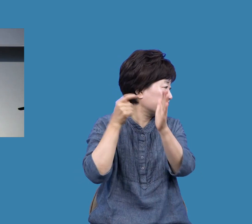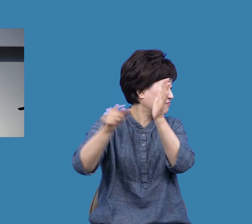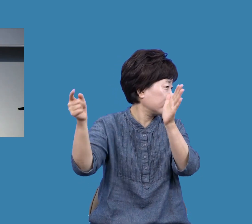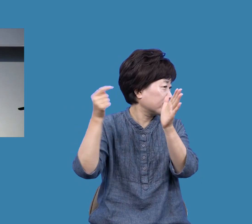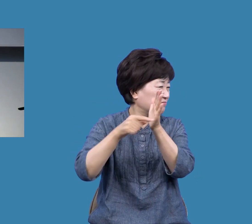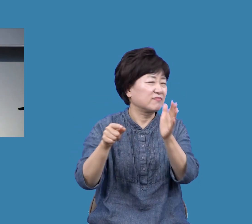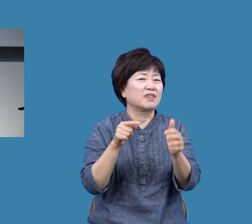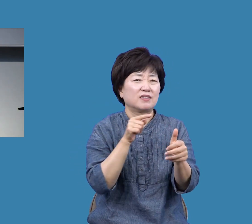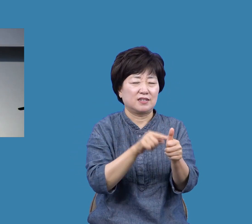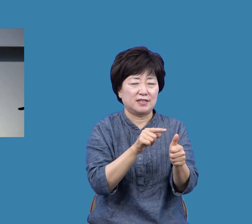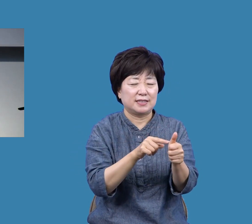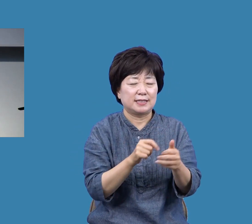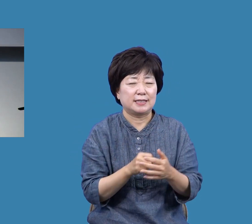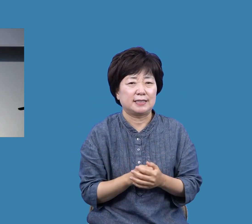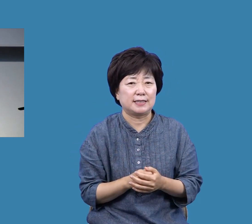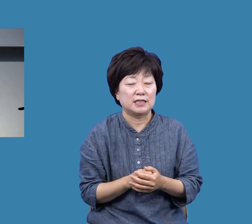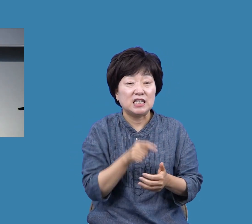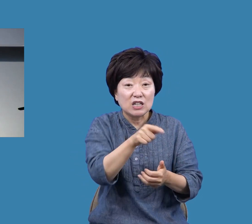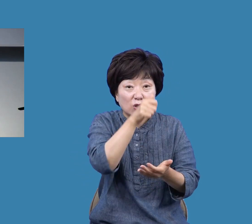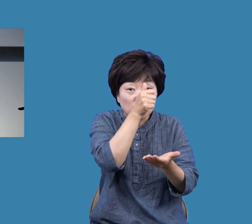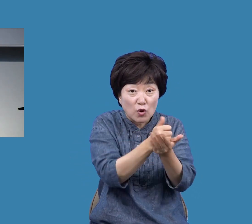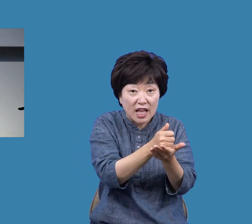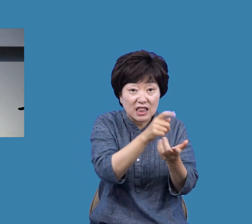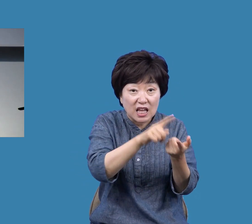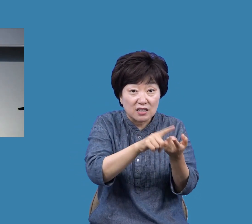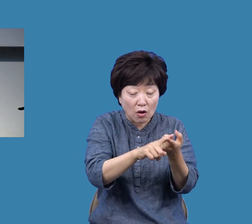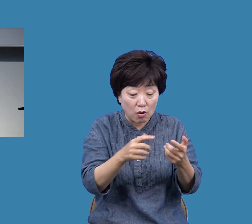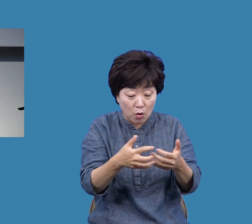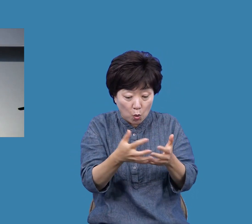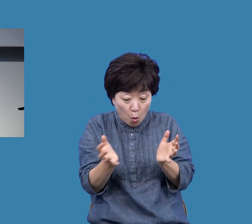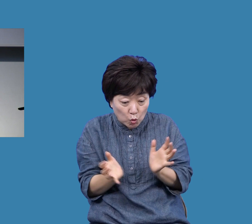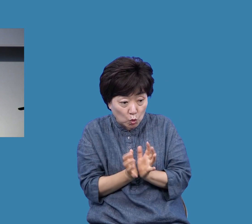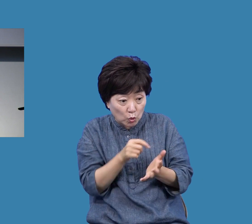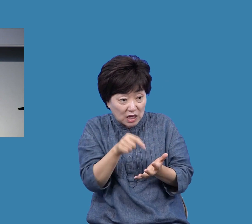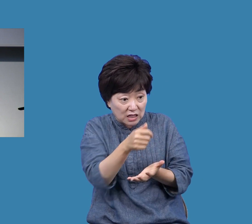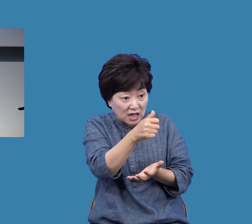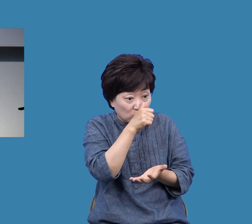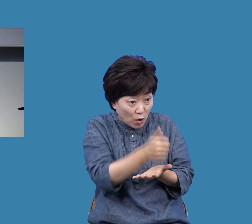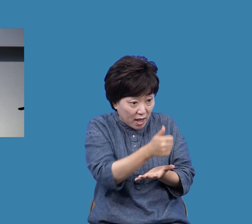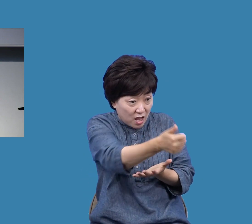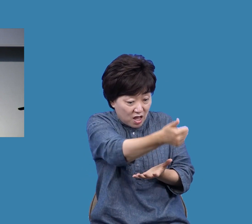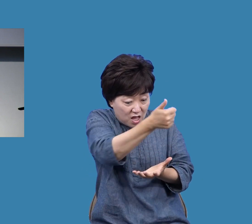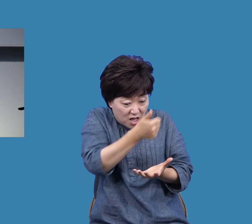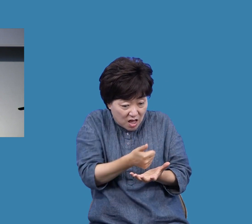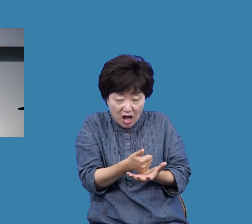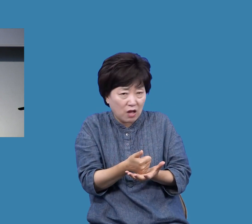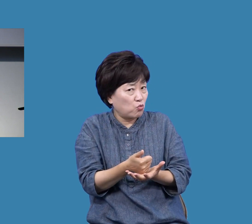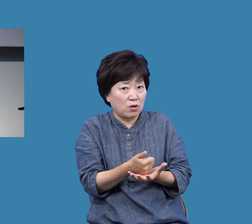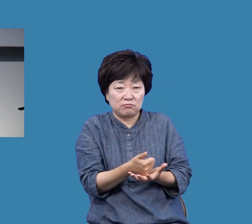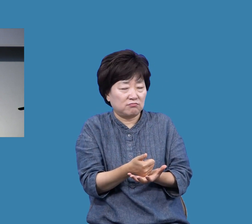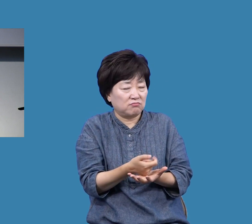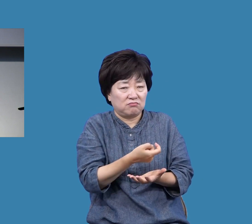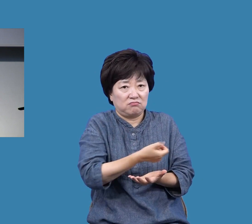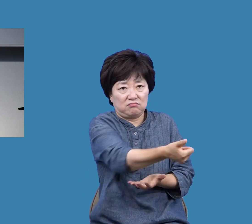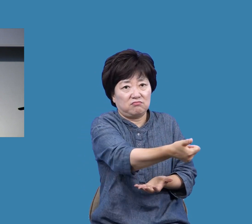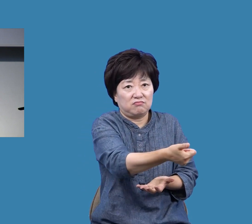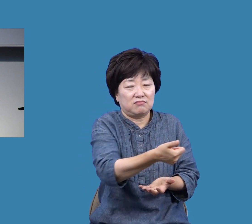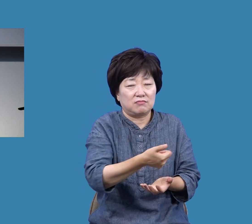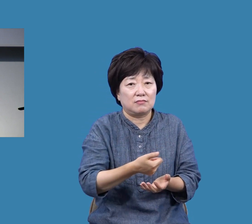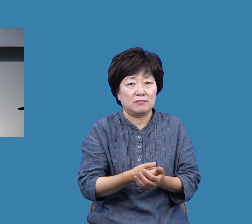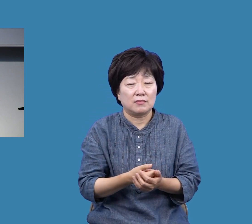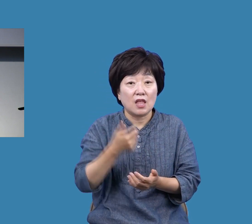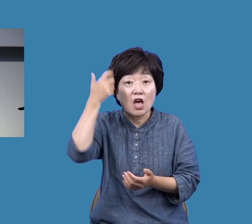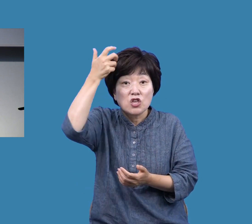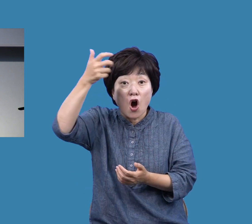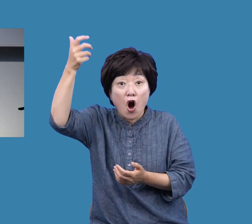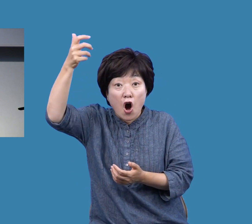이 죄를 공동체 안에 허락하면 안 된다는 거예요. 영은 여러분 죄와 섞일 수가 없어요.